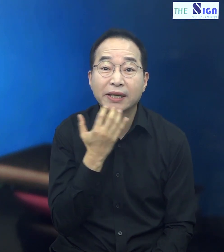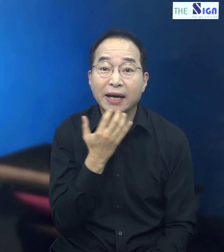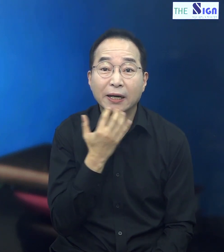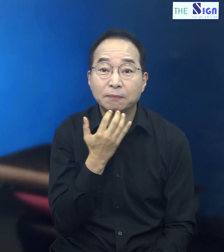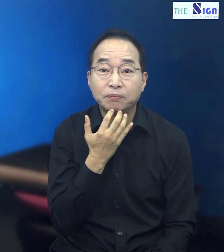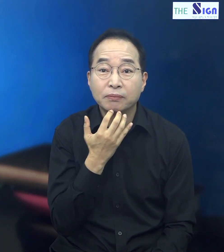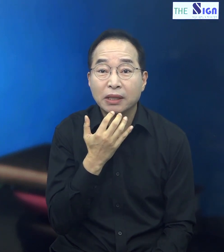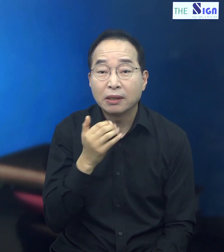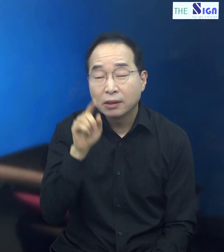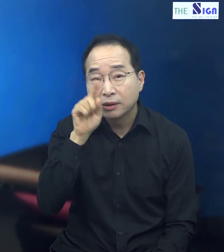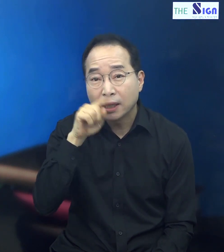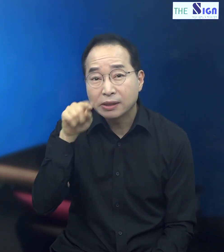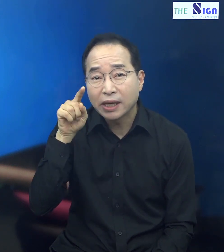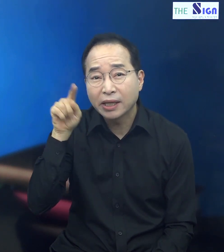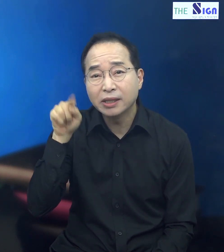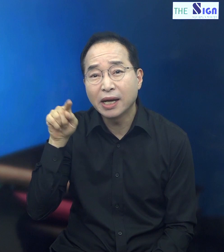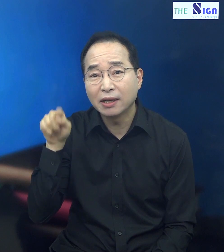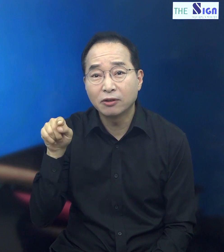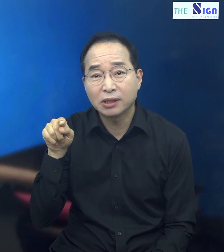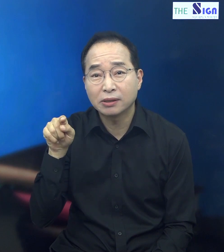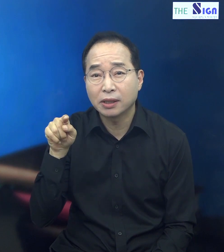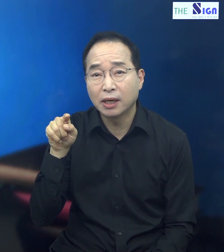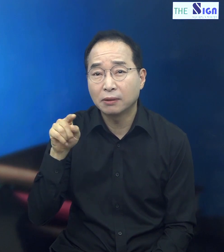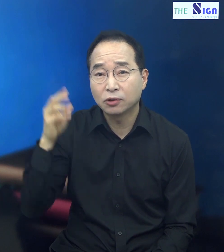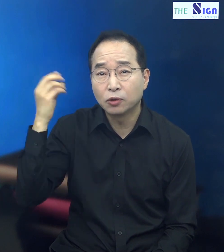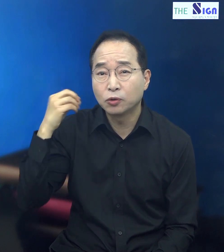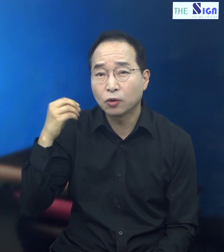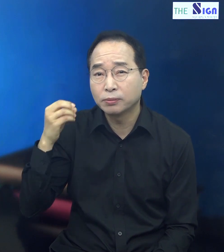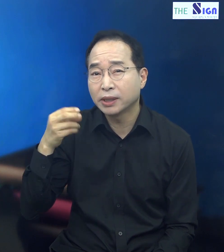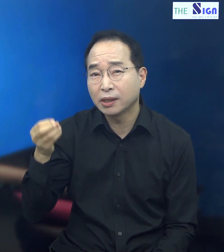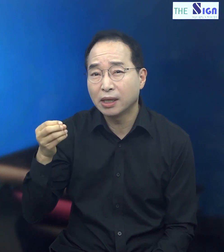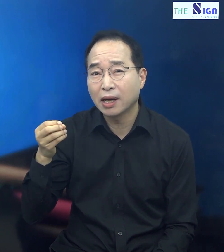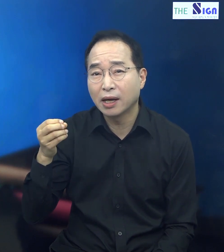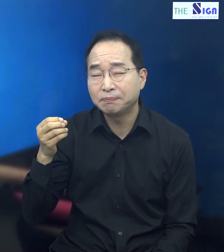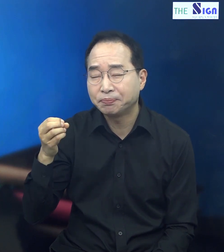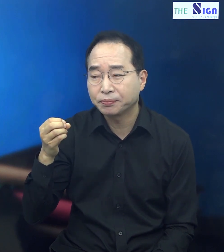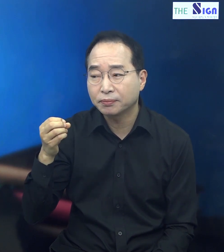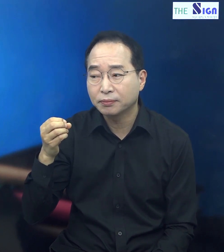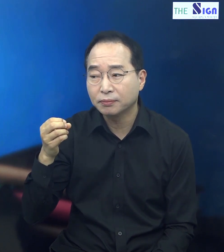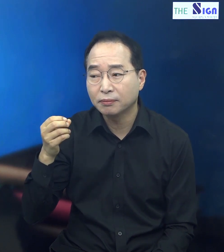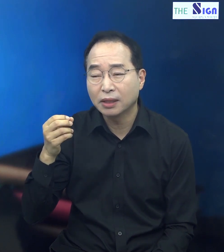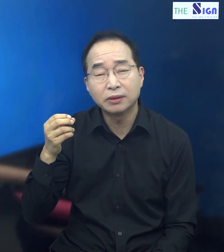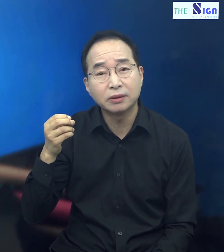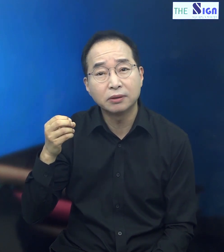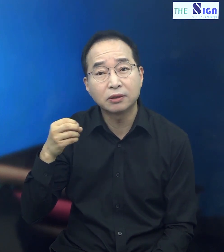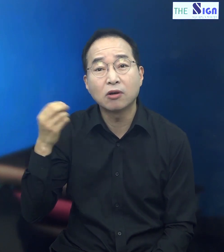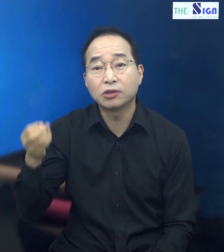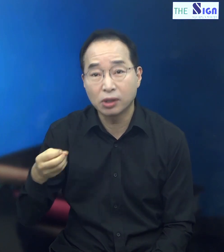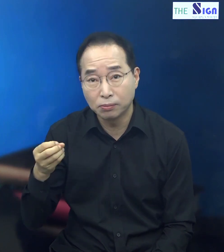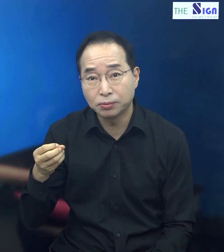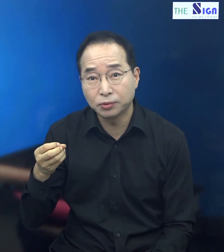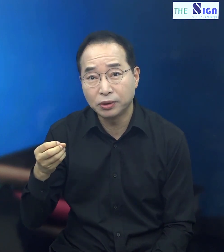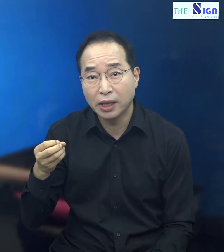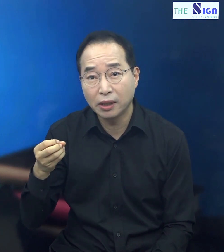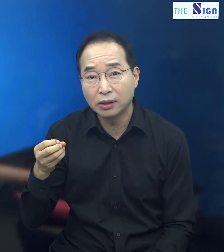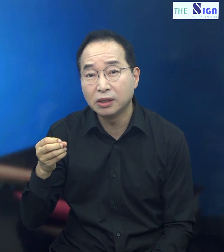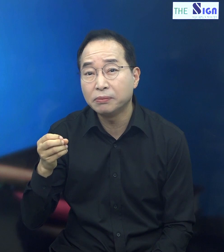색깔. 근데 색이라는 것 자체가 전통적으로 색이 약간 그 성적인 부분의